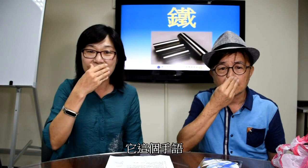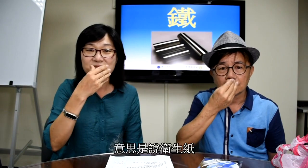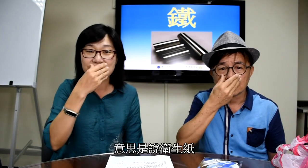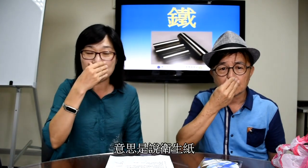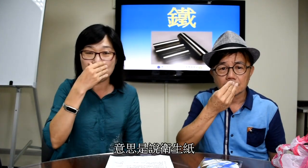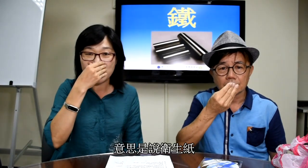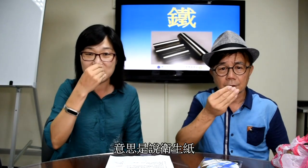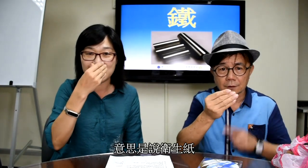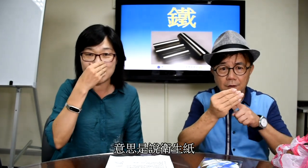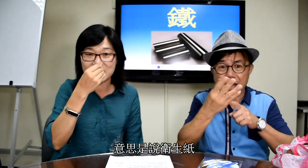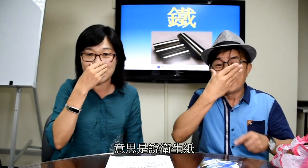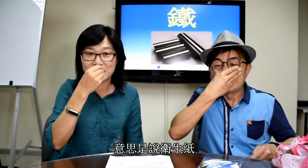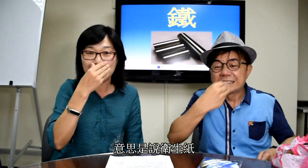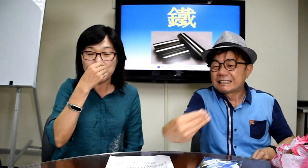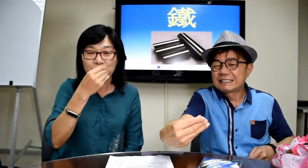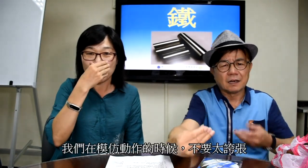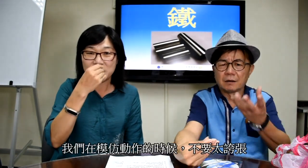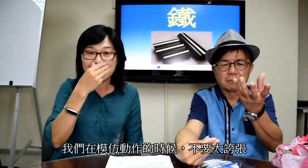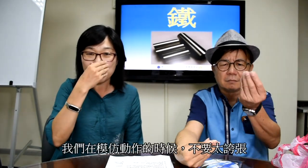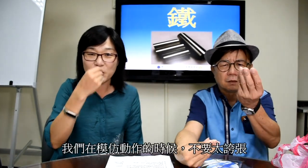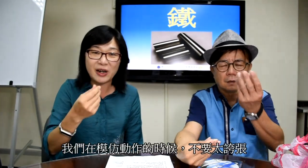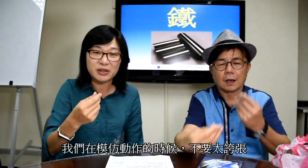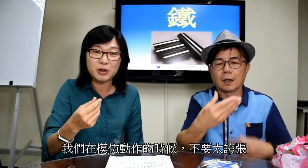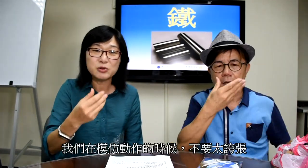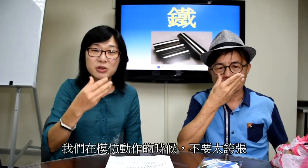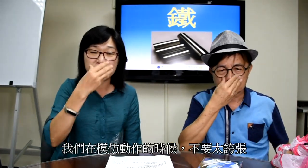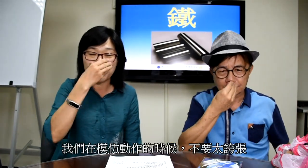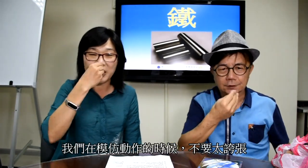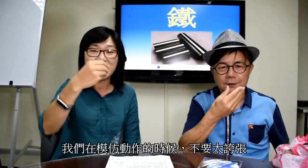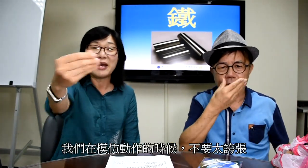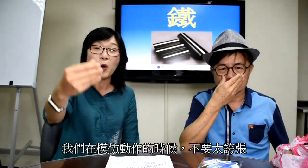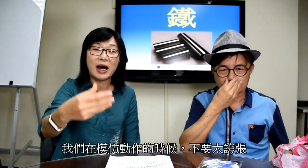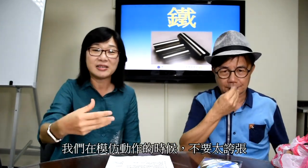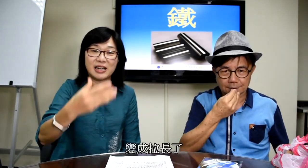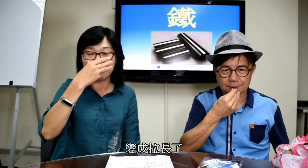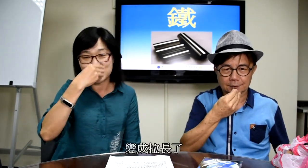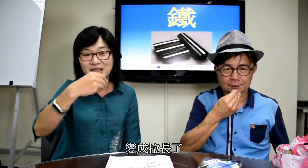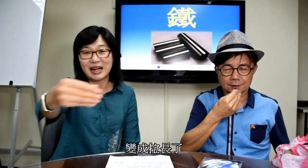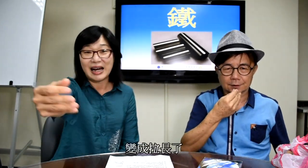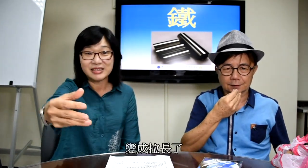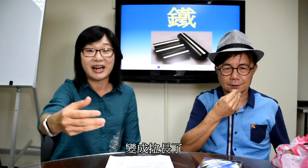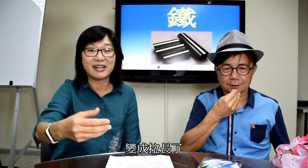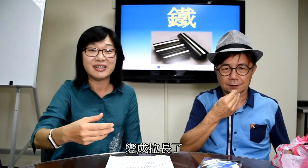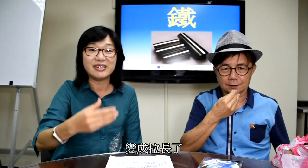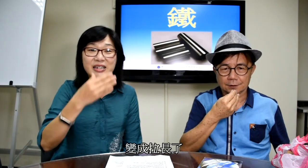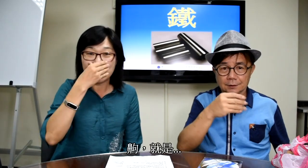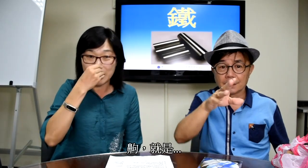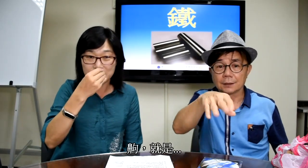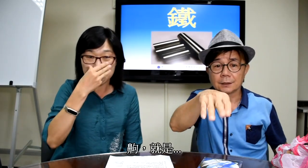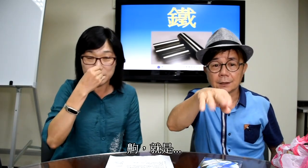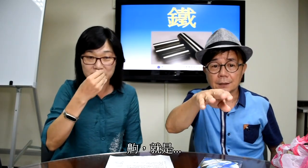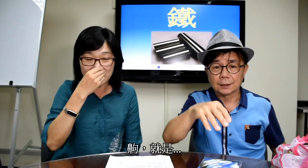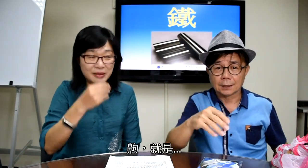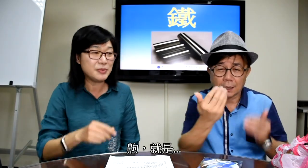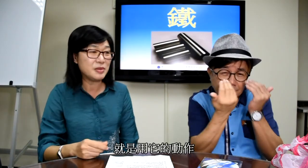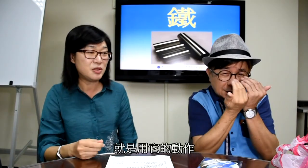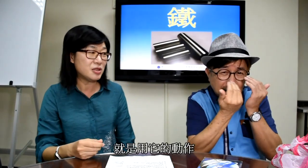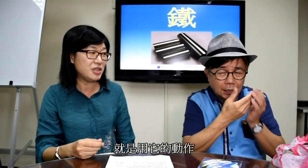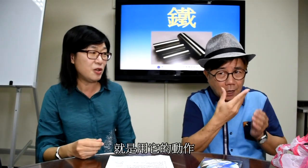思是说卫生纸，我们在模仿动作的时候不要太夸张，变成拉长，就是用